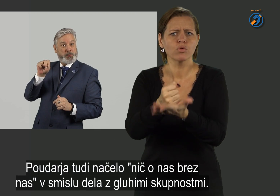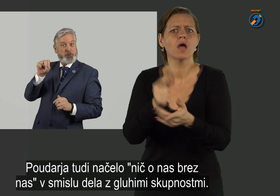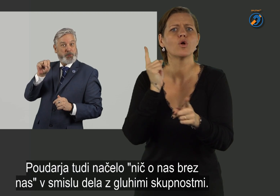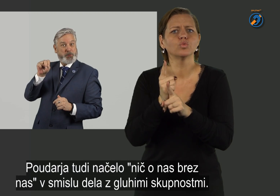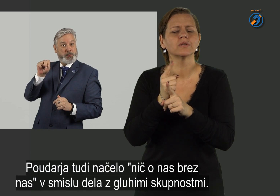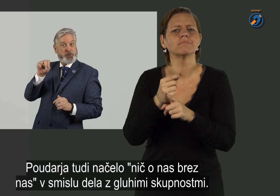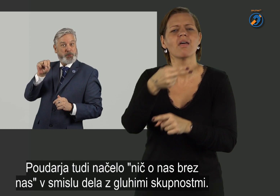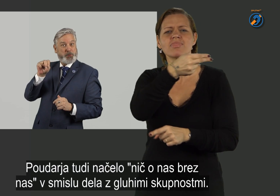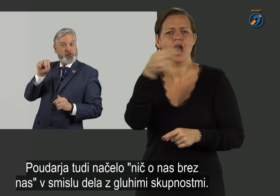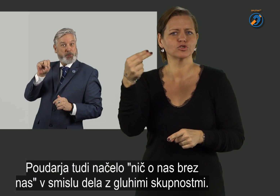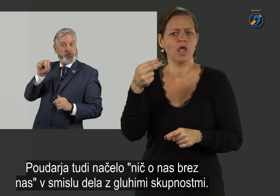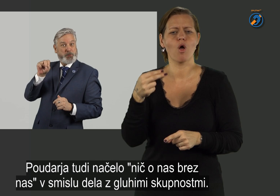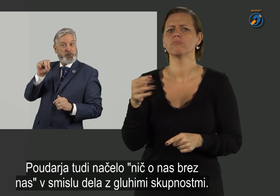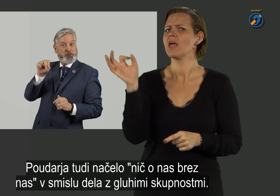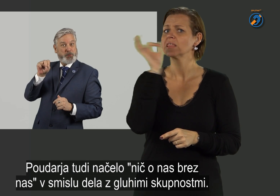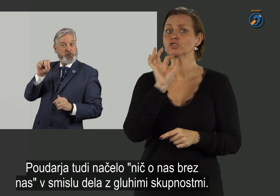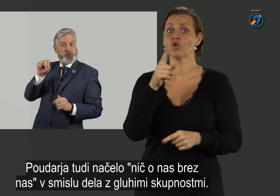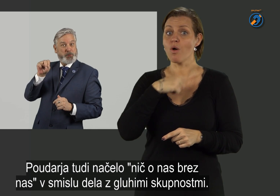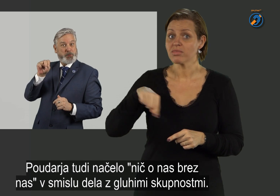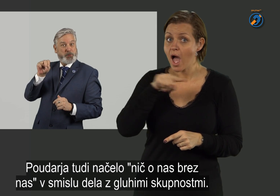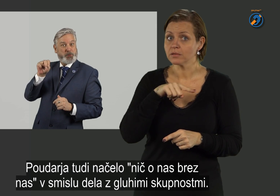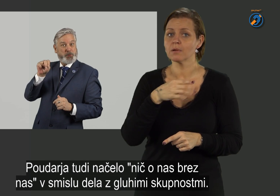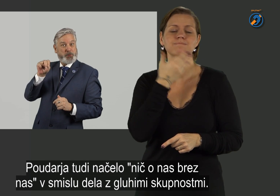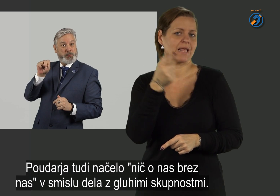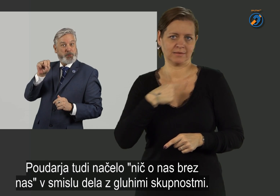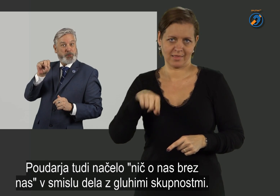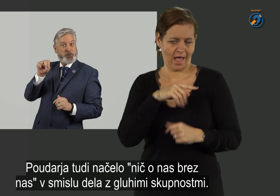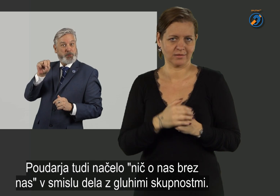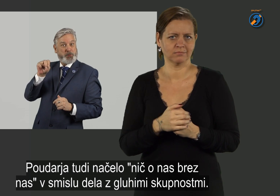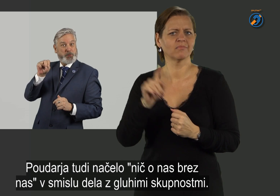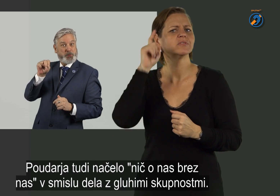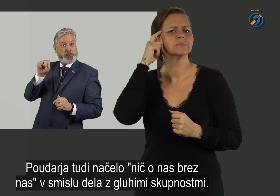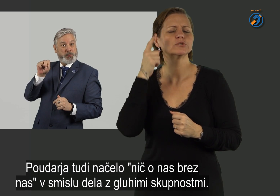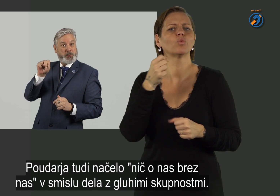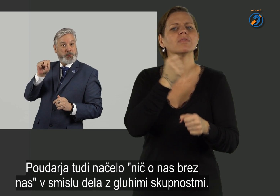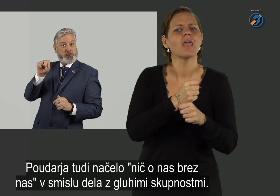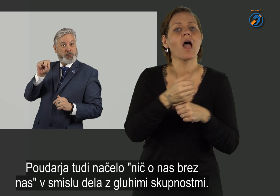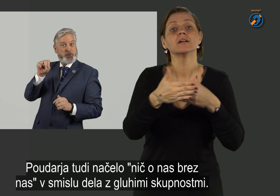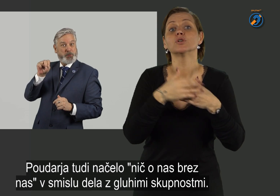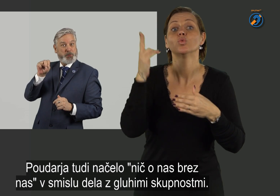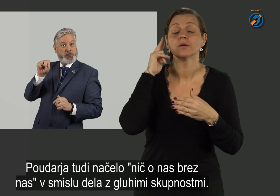tudi načelo nič o nas brez nas, v smislu dela z gluhimi skupnostmi.